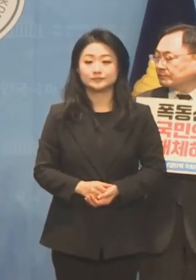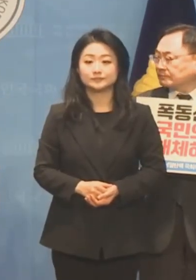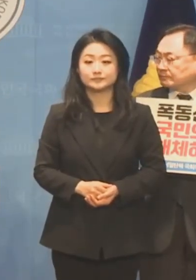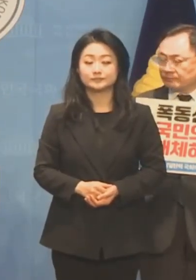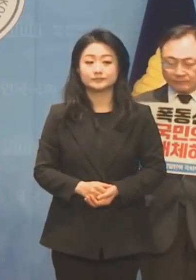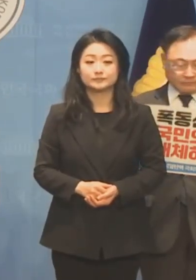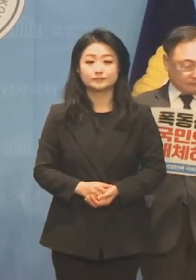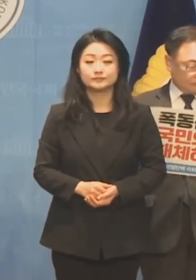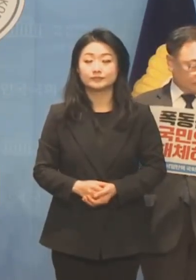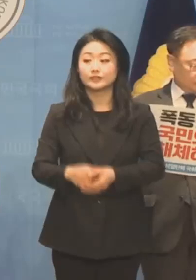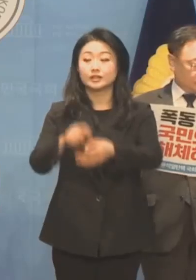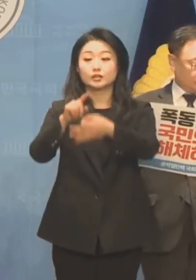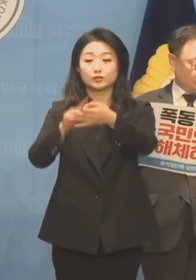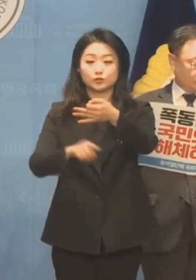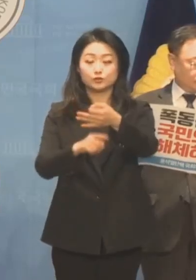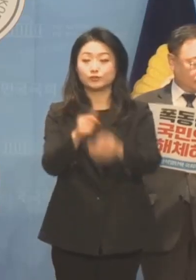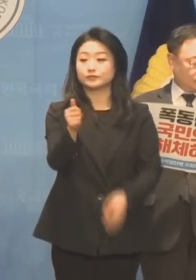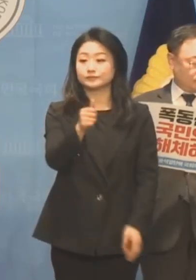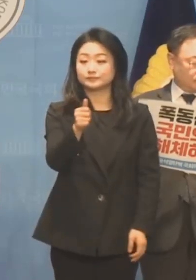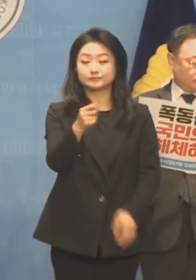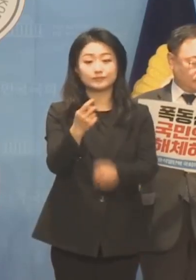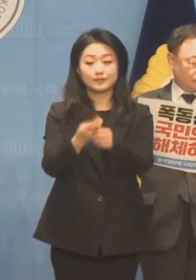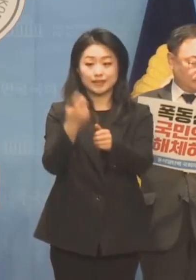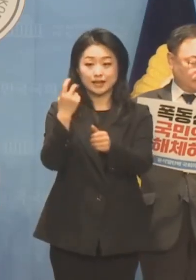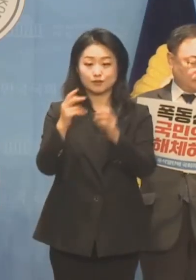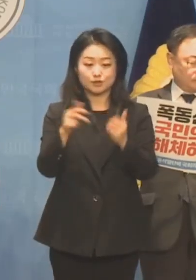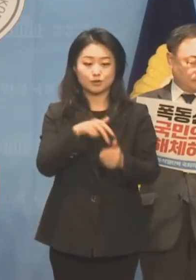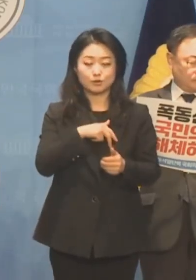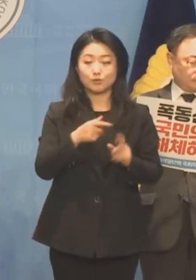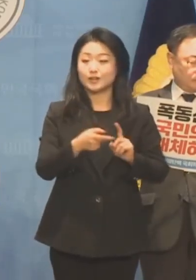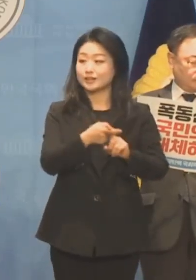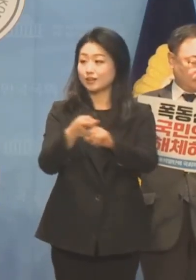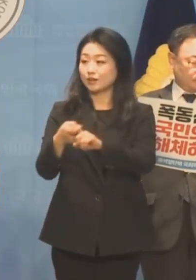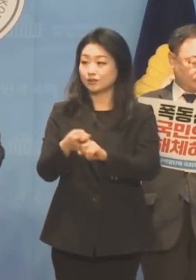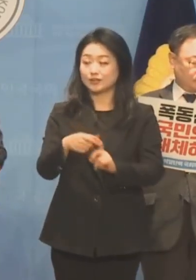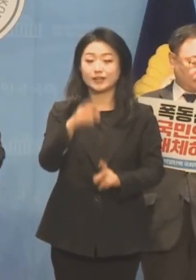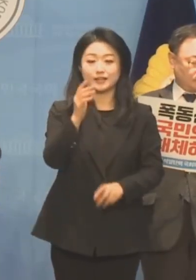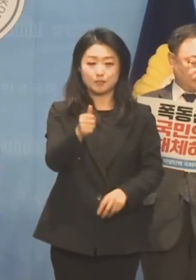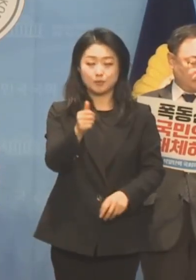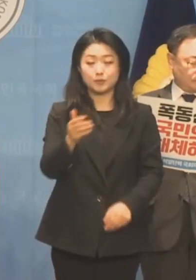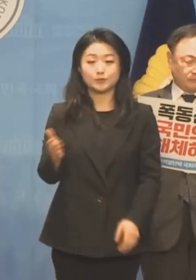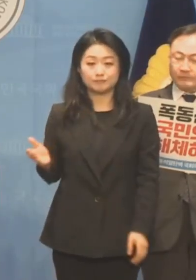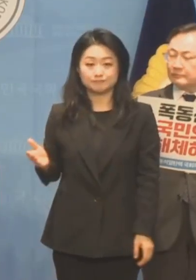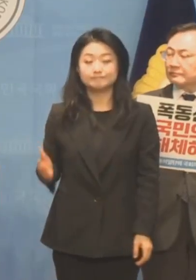네, 윤석열 탄핵 국회의원 연대 공동대표 황운하입니다.